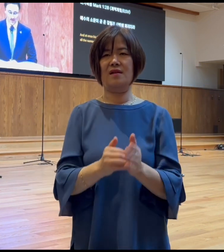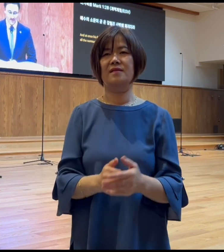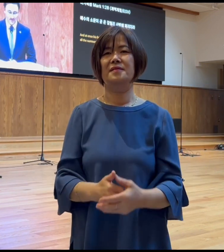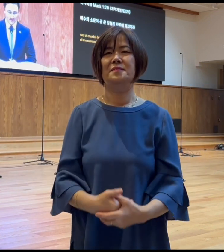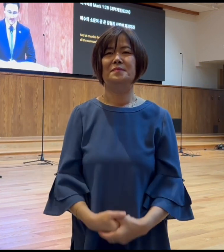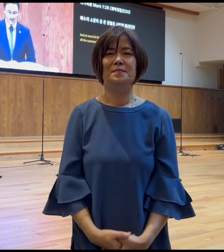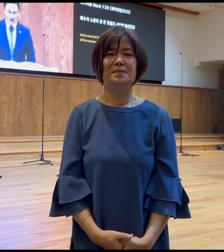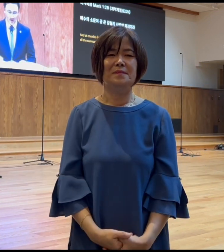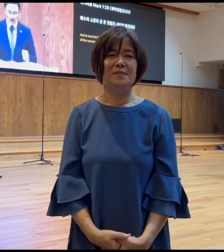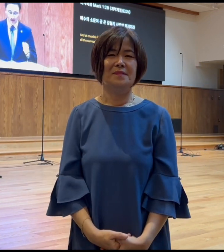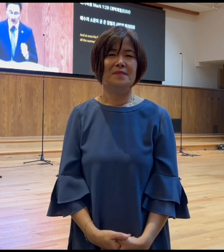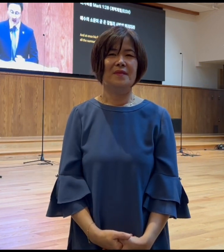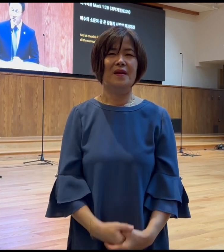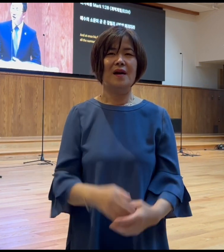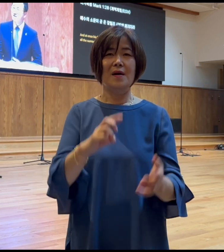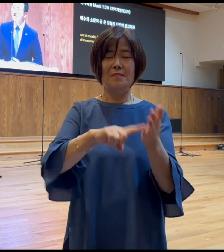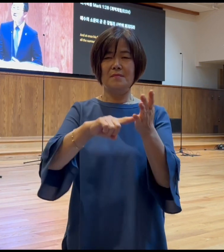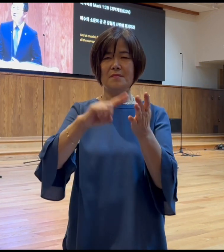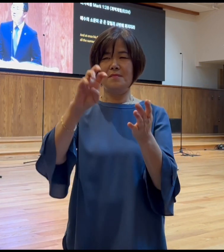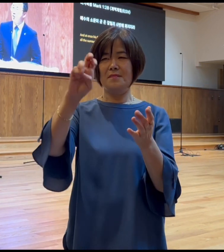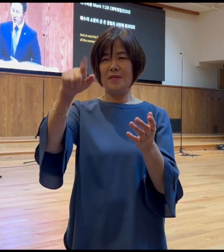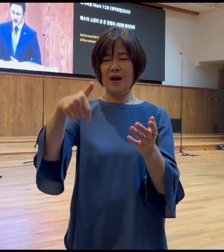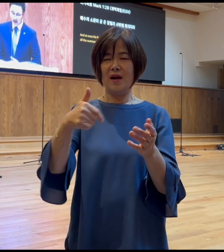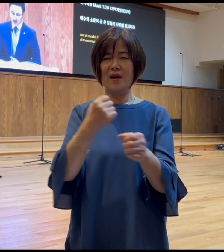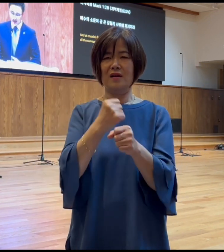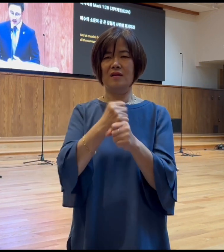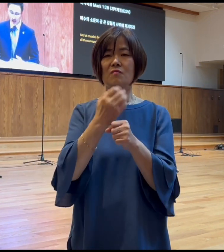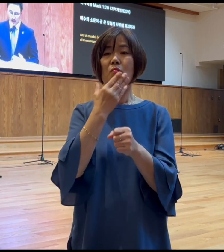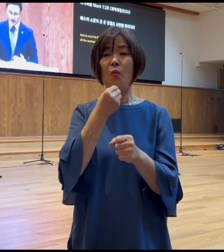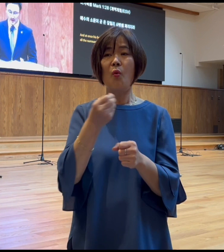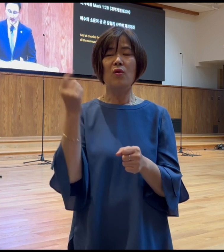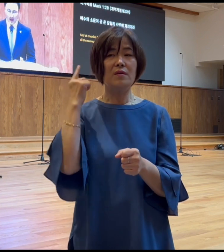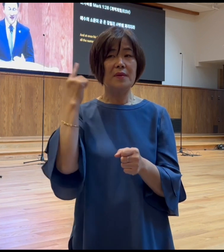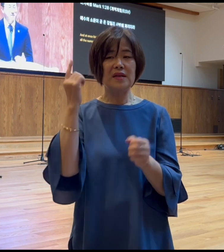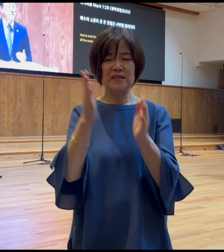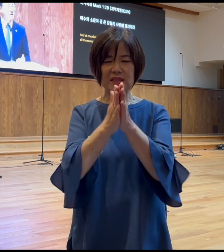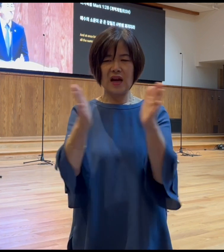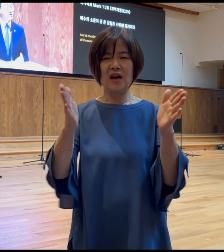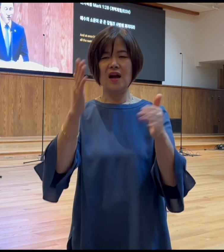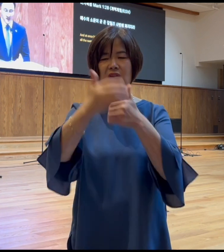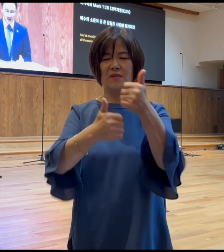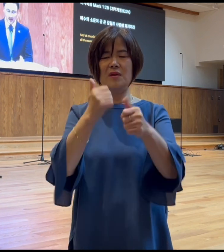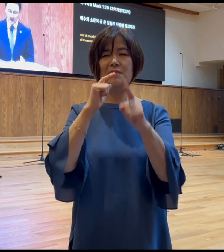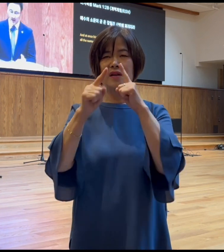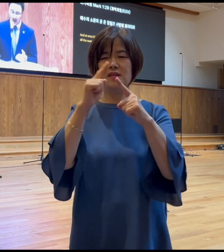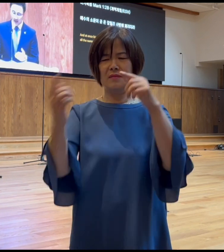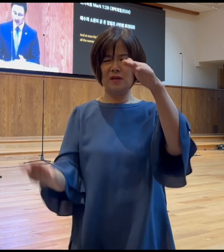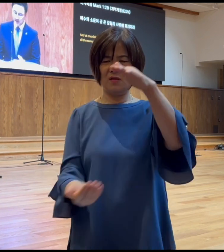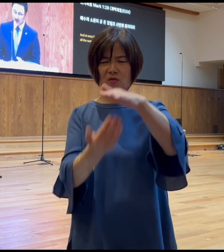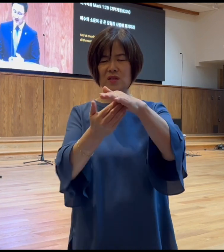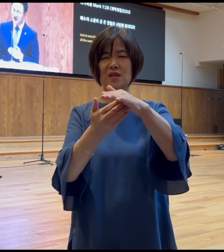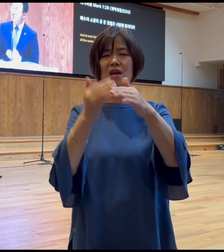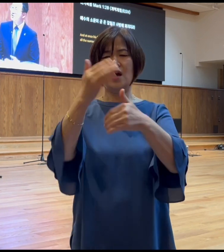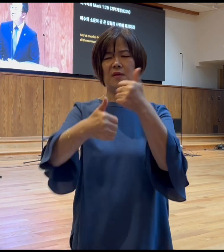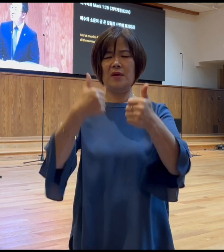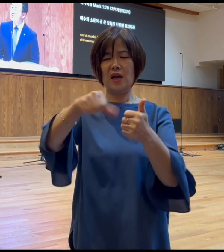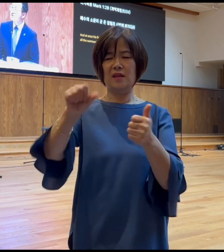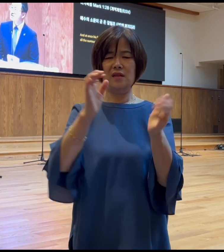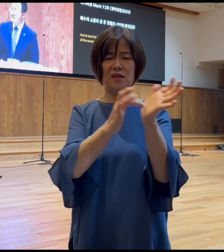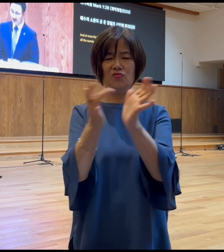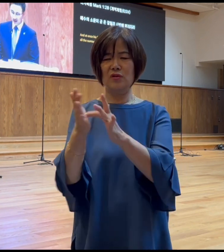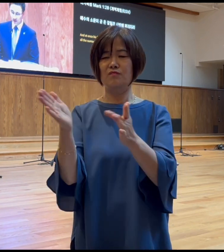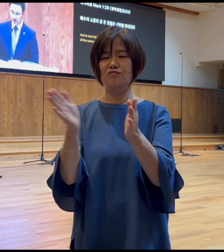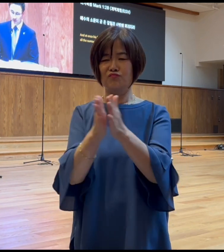아멘. 마가 요한은 복음의 시작은 하나님의 말씀의 성취인 하나님의 아들